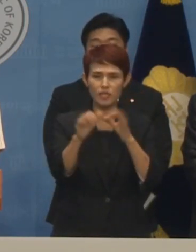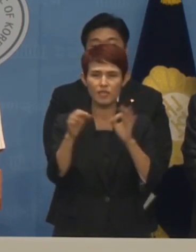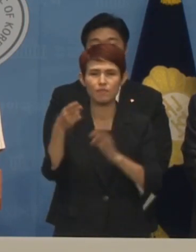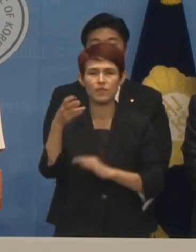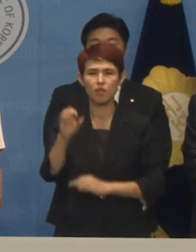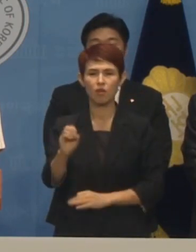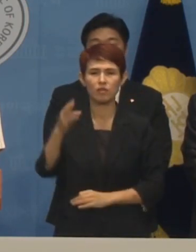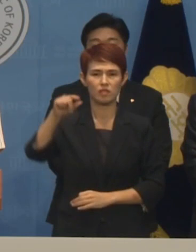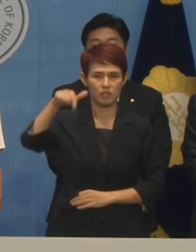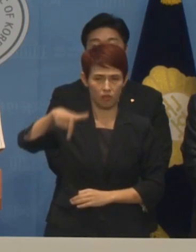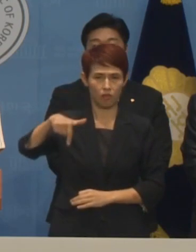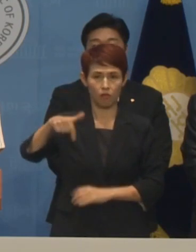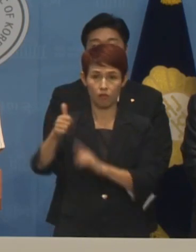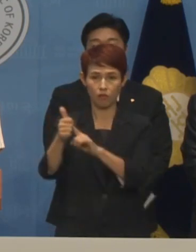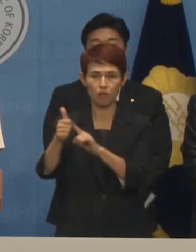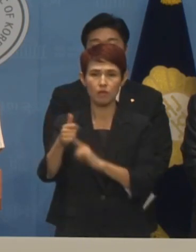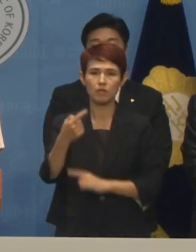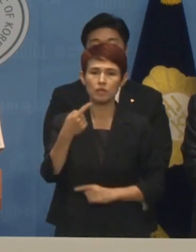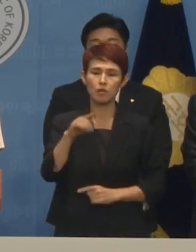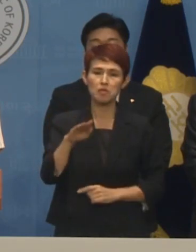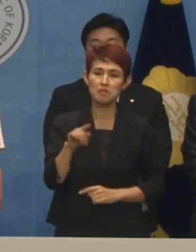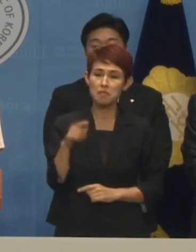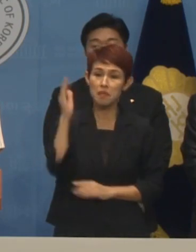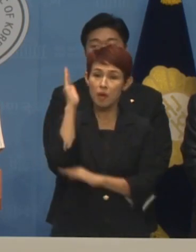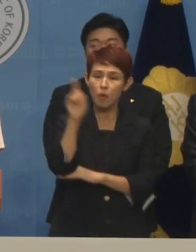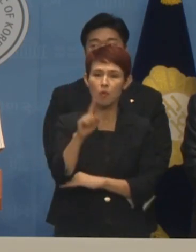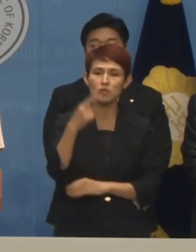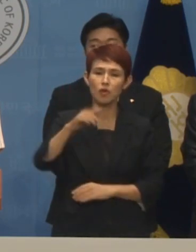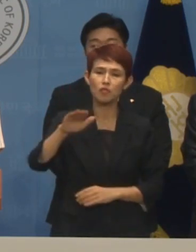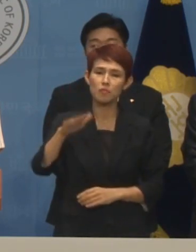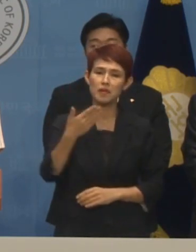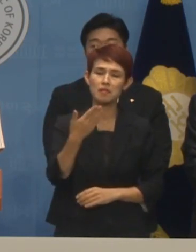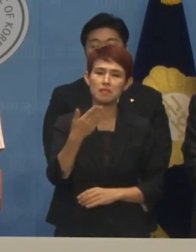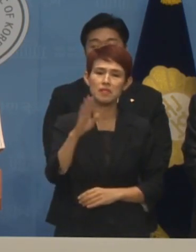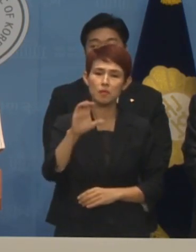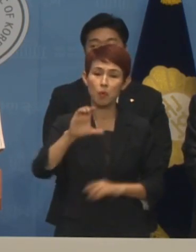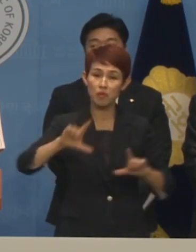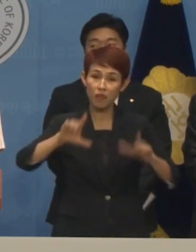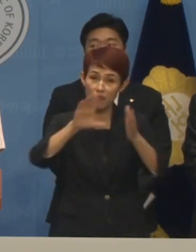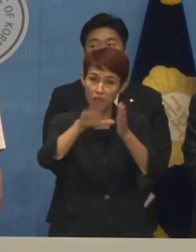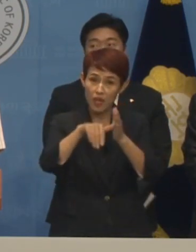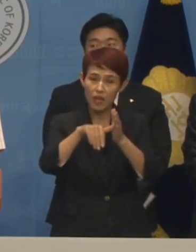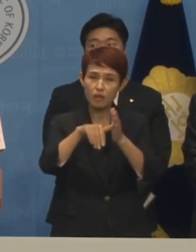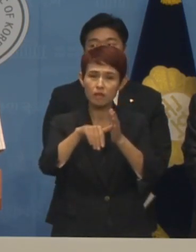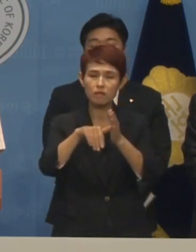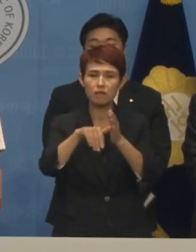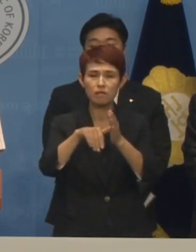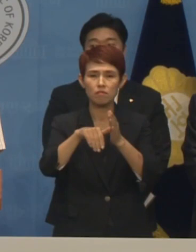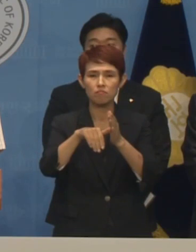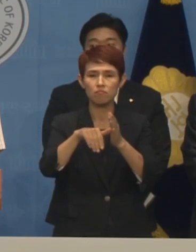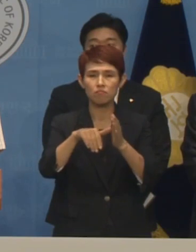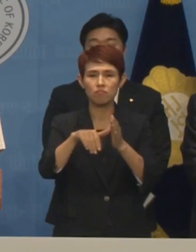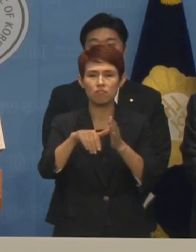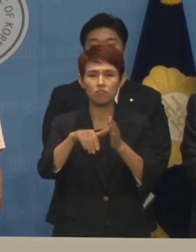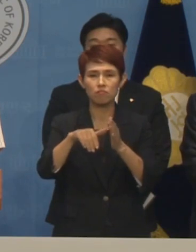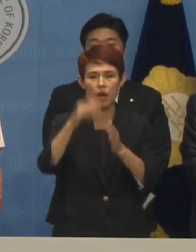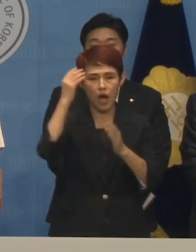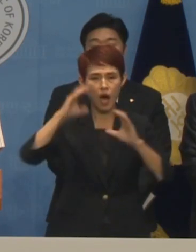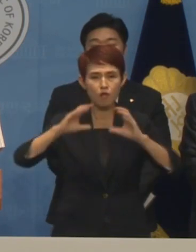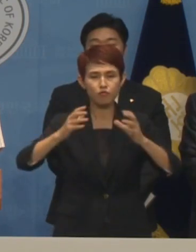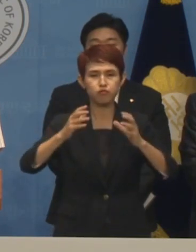1948년 대한민국 정부가 출범할 때까지는 대한민국이 존재하지 않았다. 그때까지 1945년 8월 15일까지 존재했던